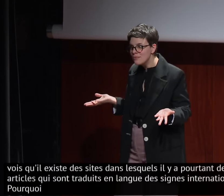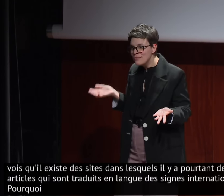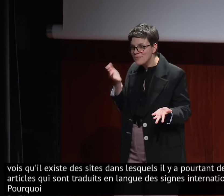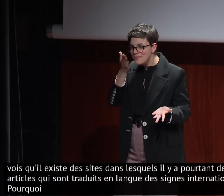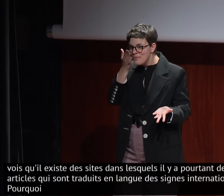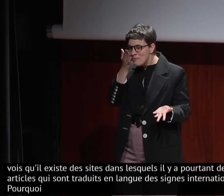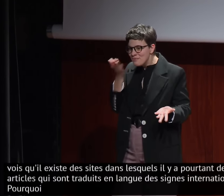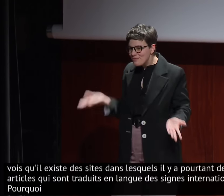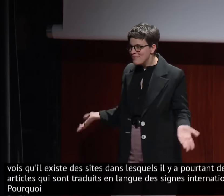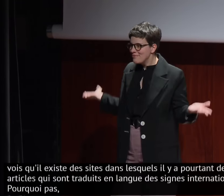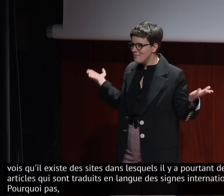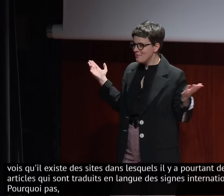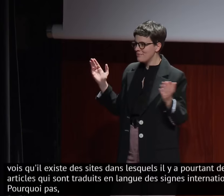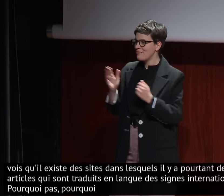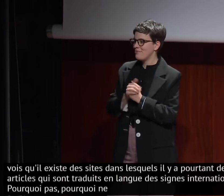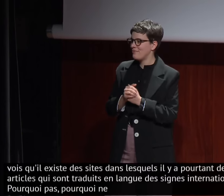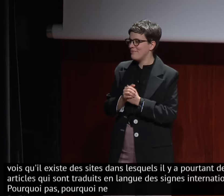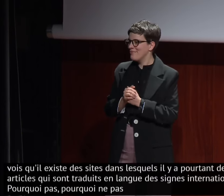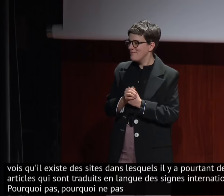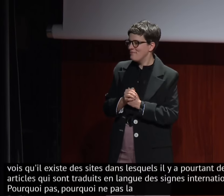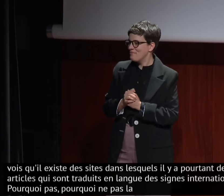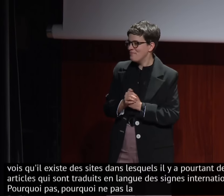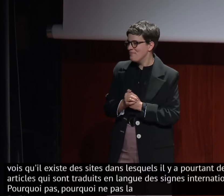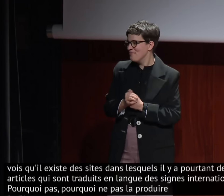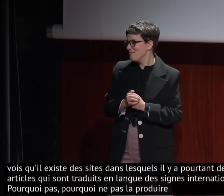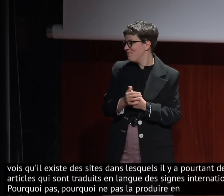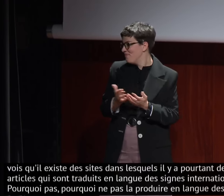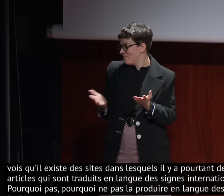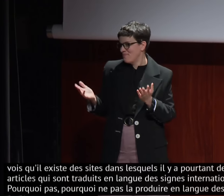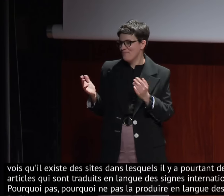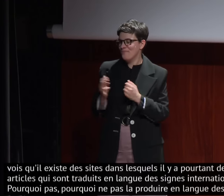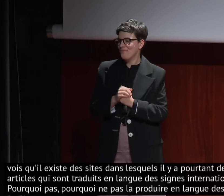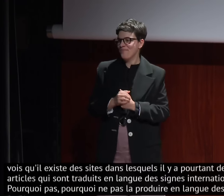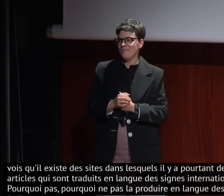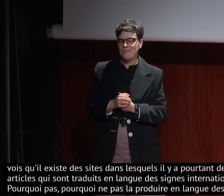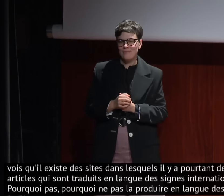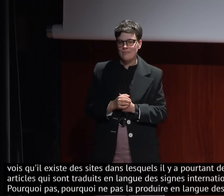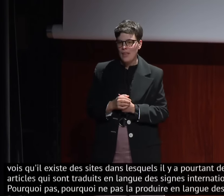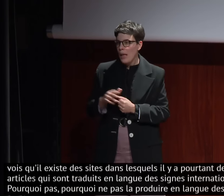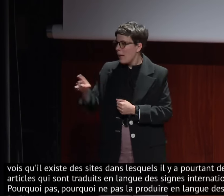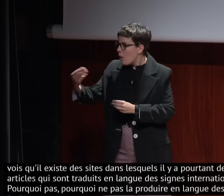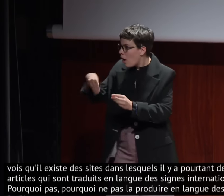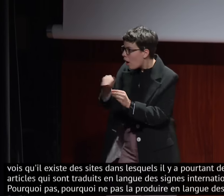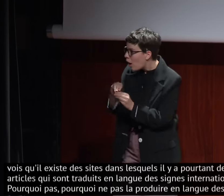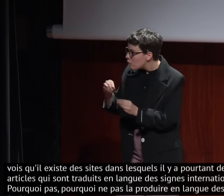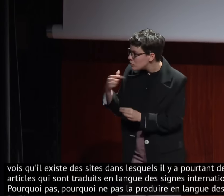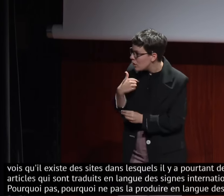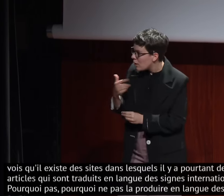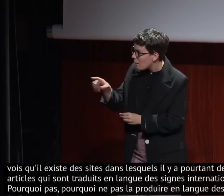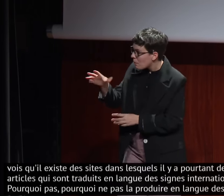pourquoi ne pas la produire en langue des signes? Voilà. Tu vois ?